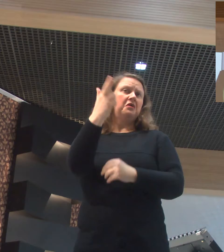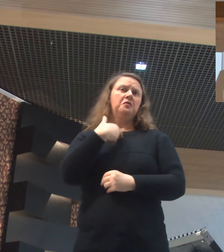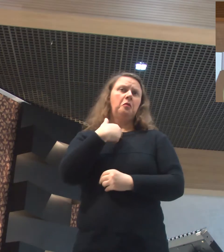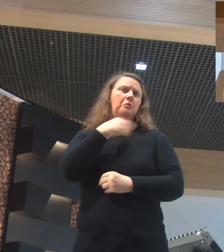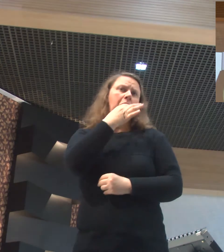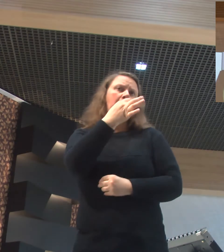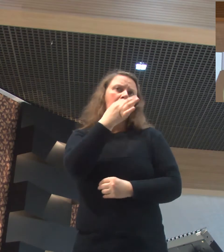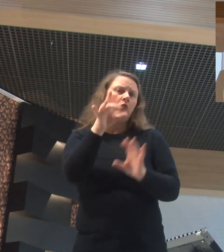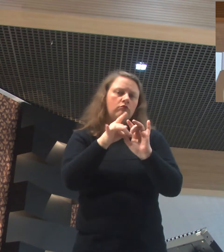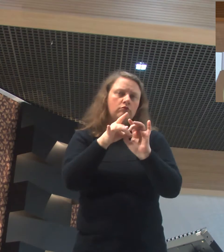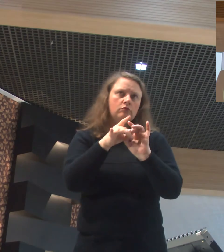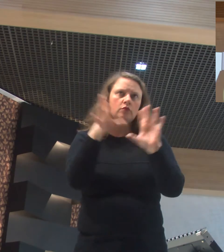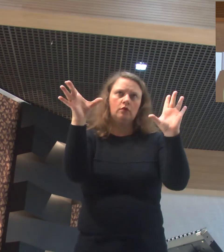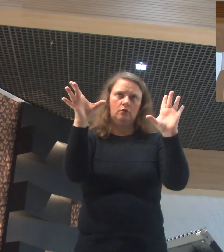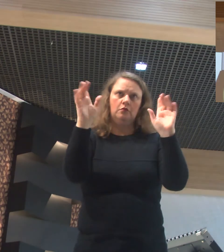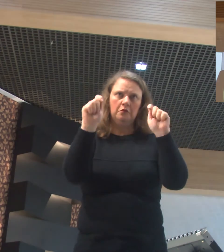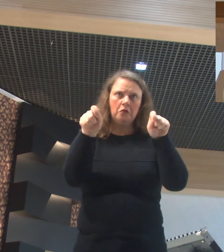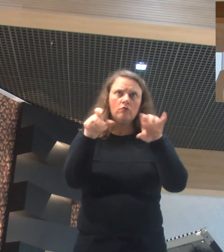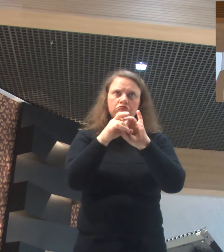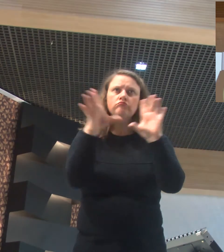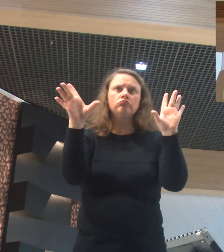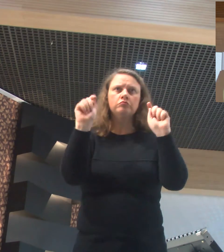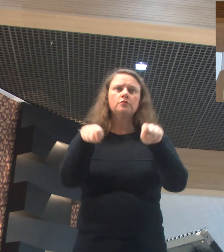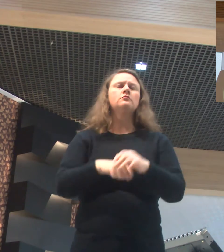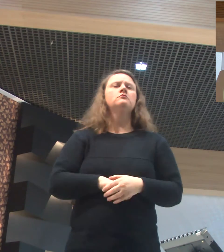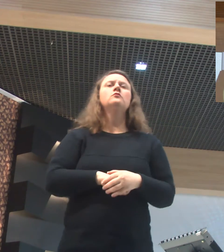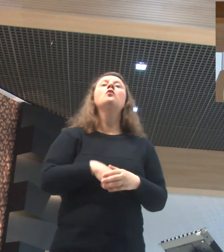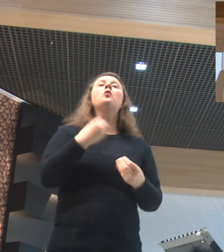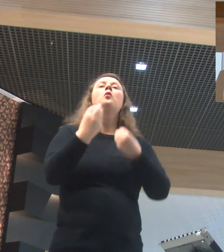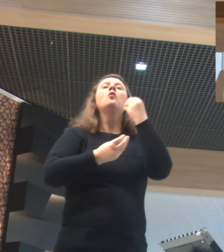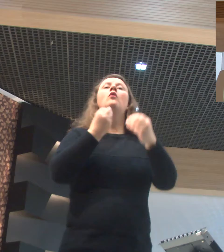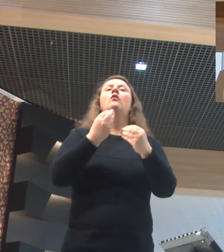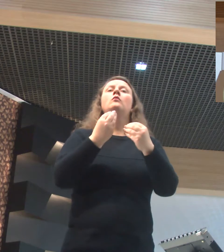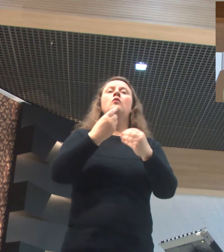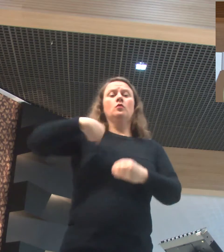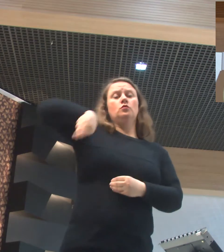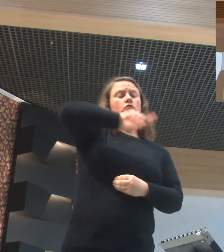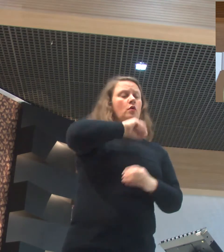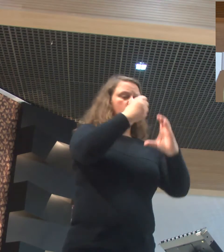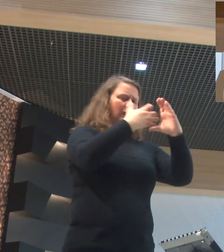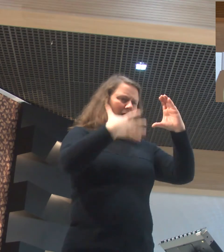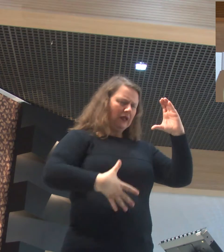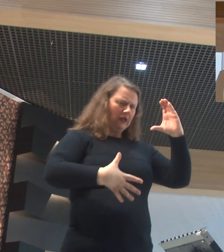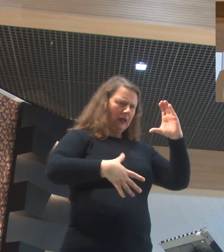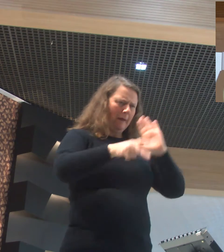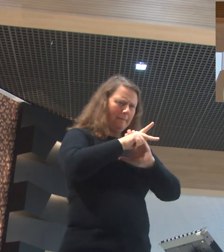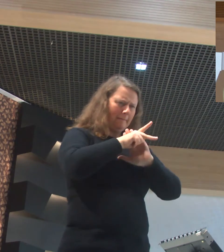aquilo que você acha, certo? Aquilo que você acha, em que aspecto que a nossa justiça poderá